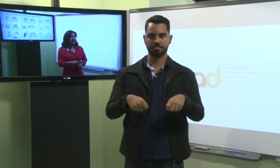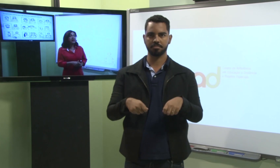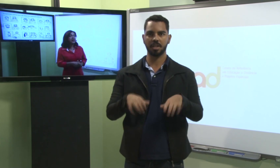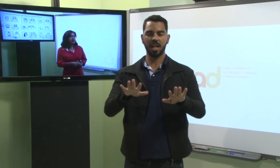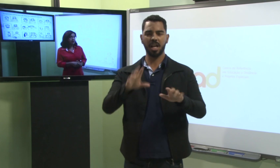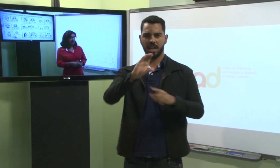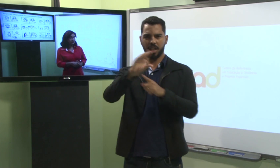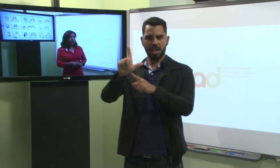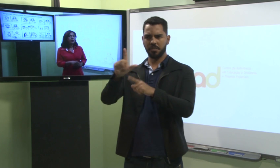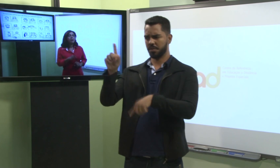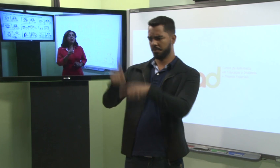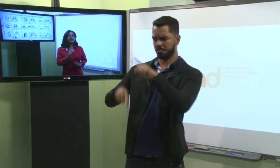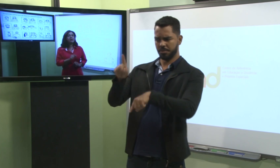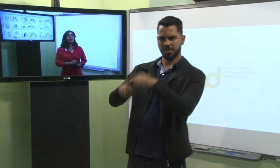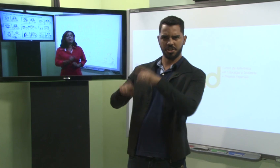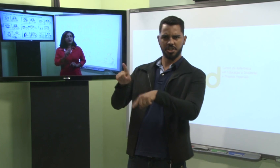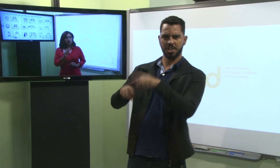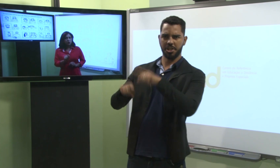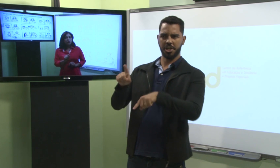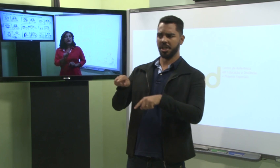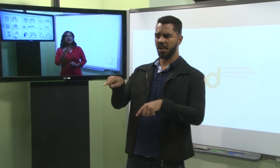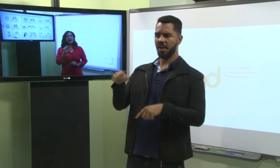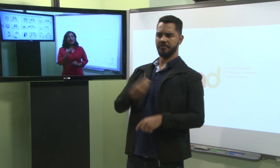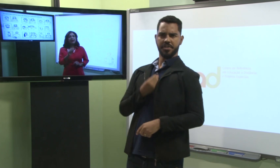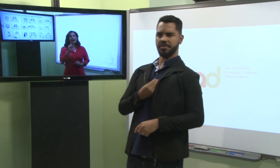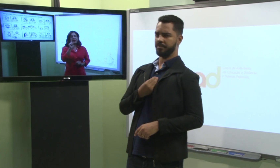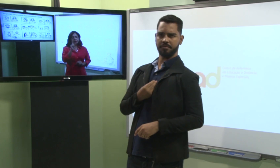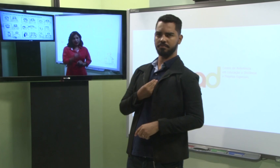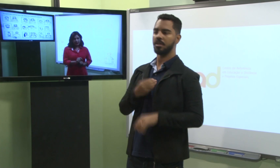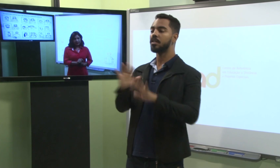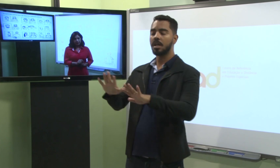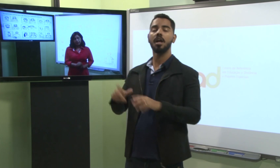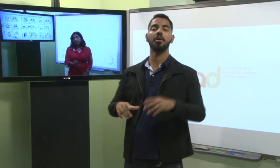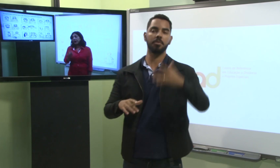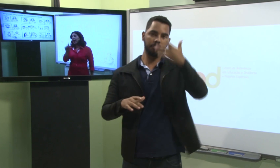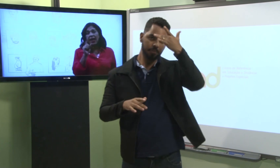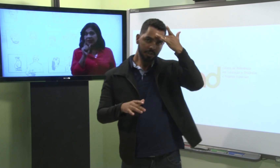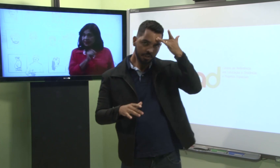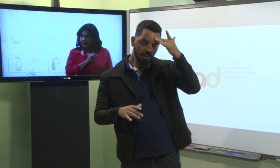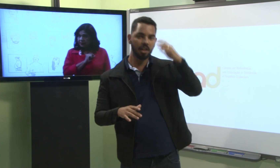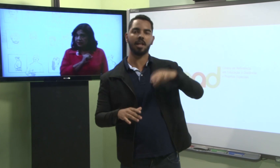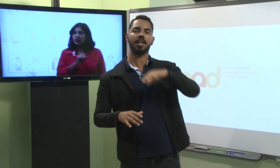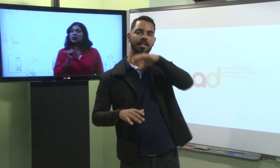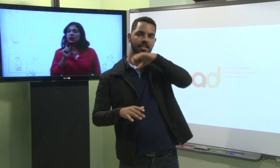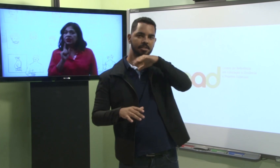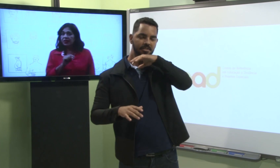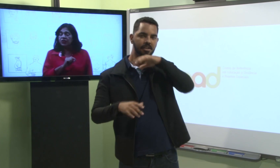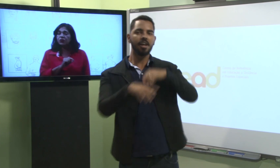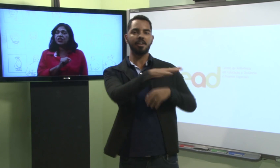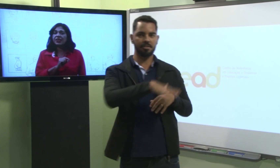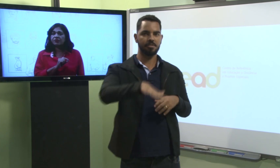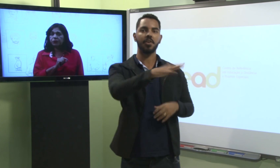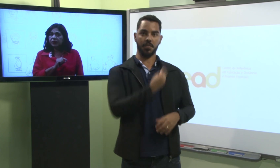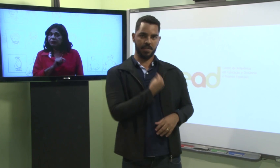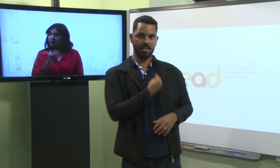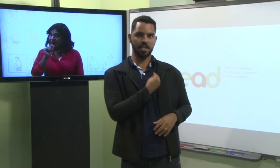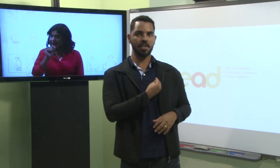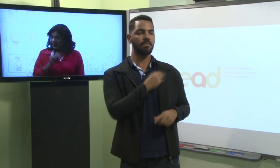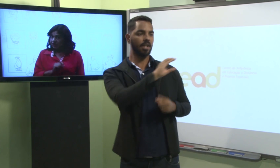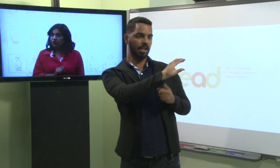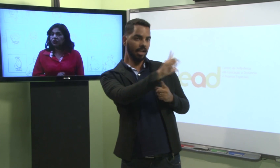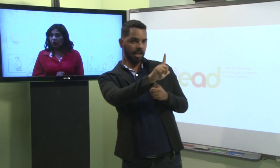serem inanimados, mas também a pessoas e animais. Assim, diante do que já